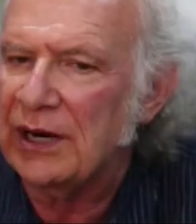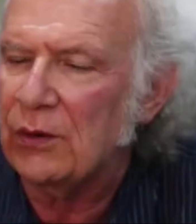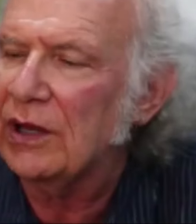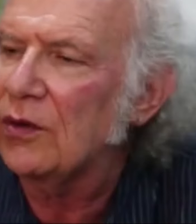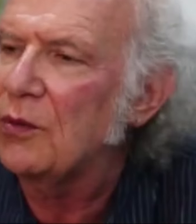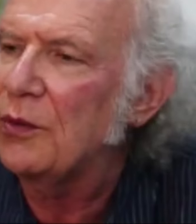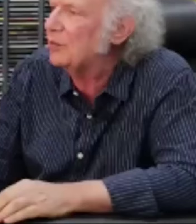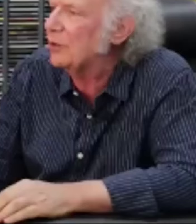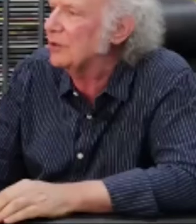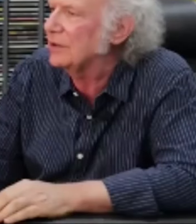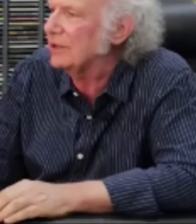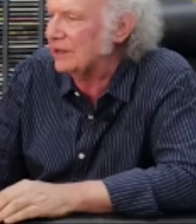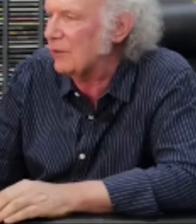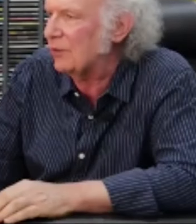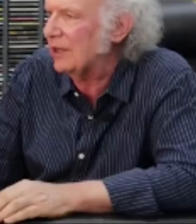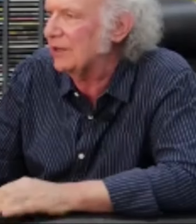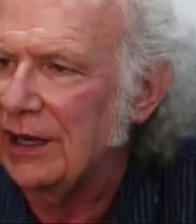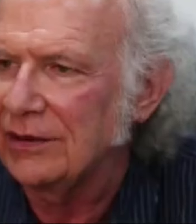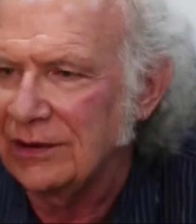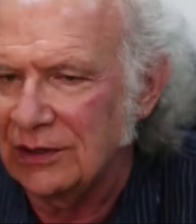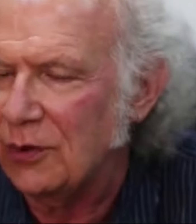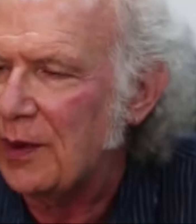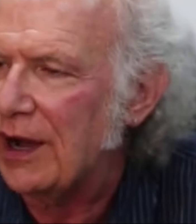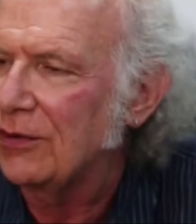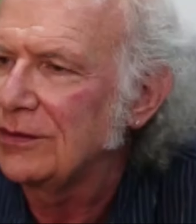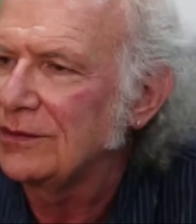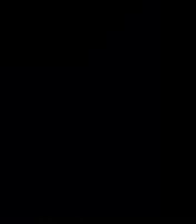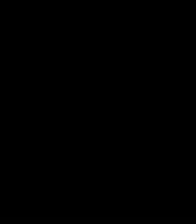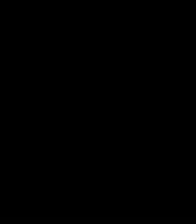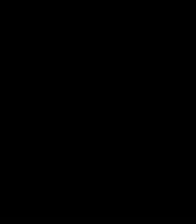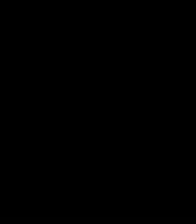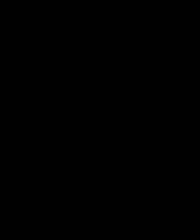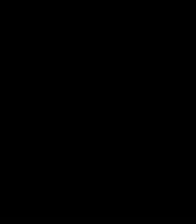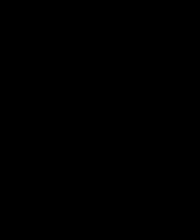Que me recuerde como un buen tipo, estamos bien, estoy pagado.